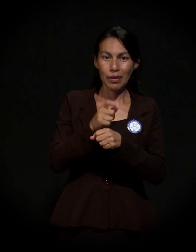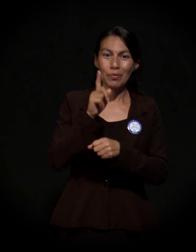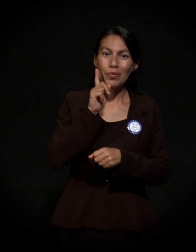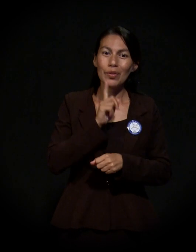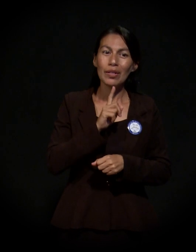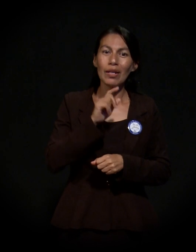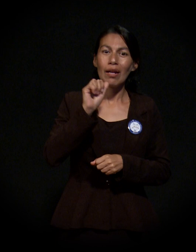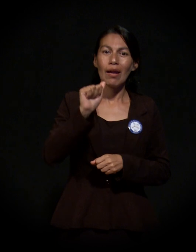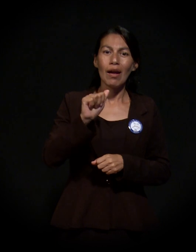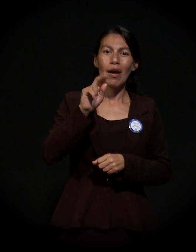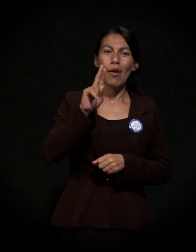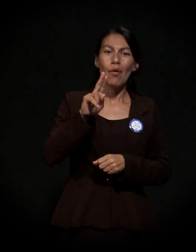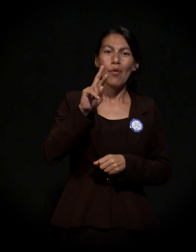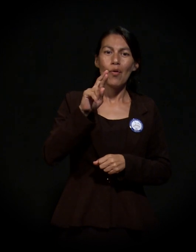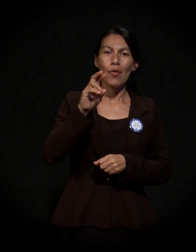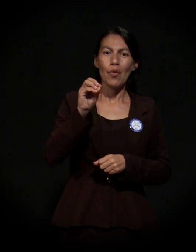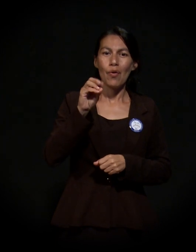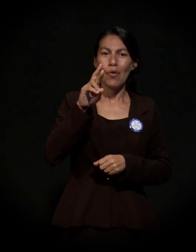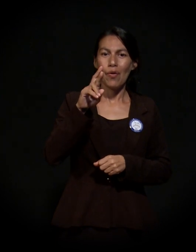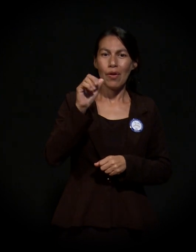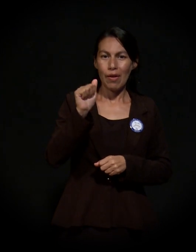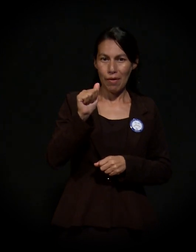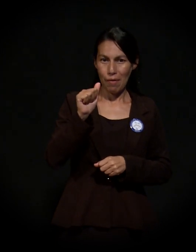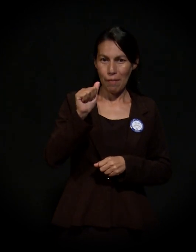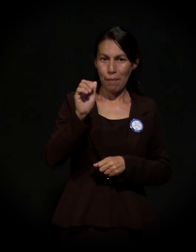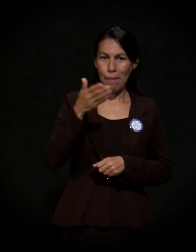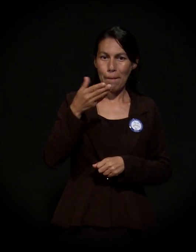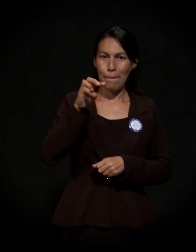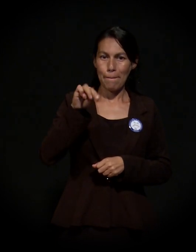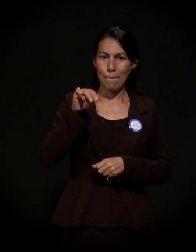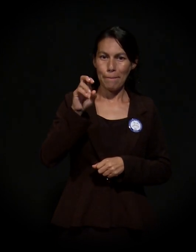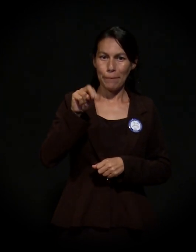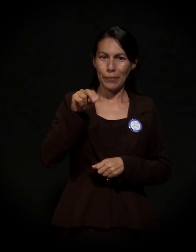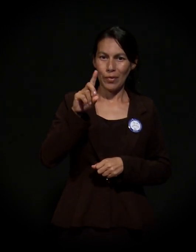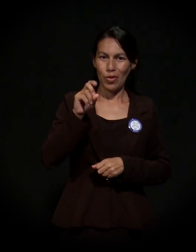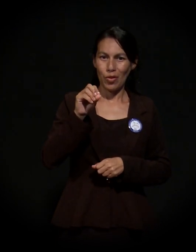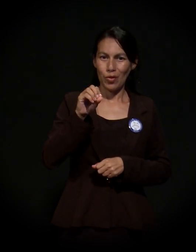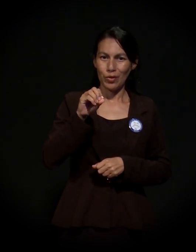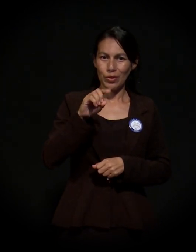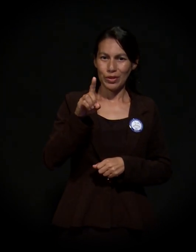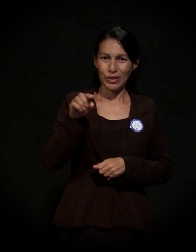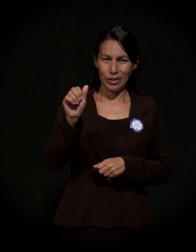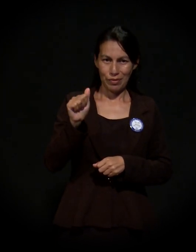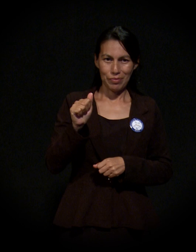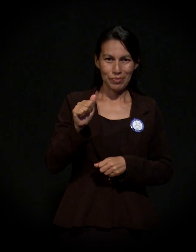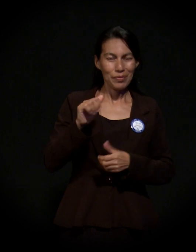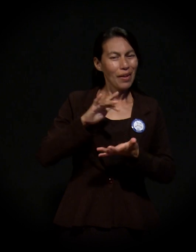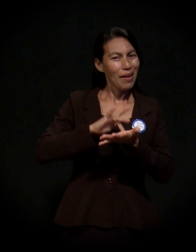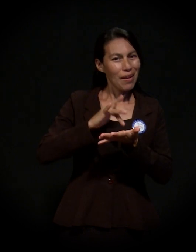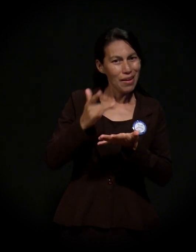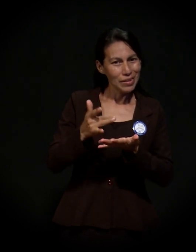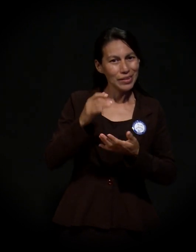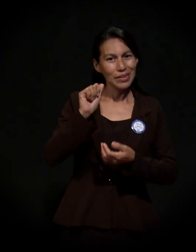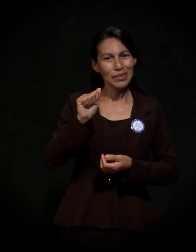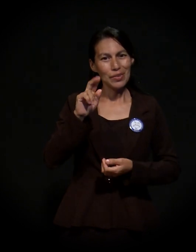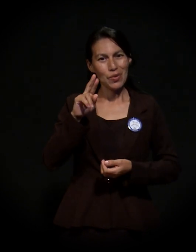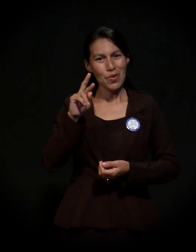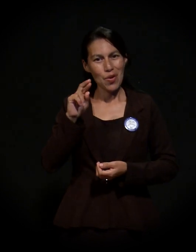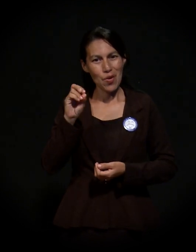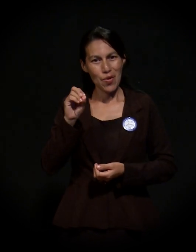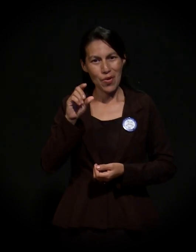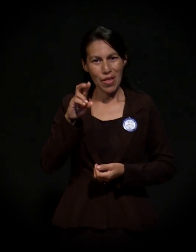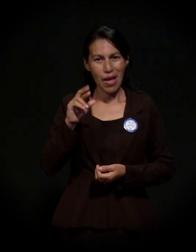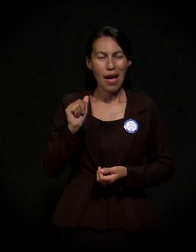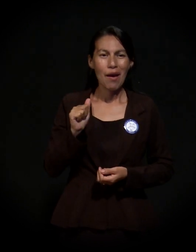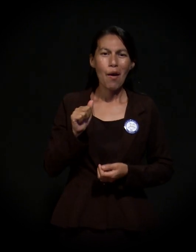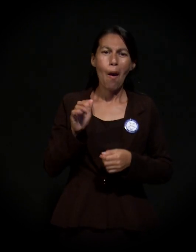Gracias, Aurora, por acceder a nuestra invitación en esta noche para